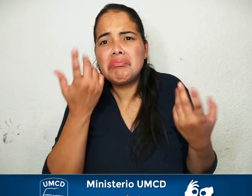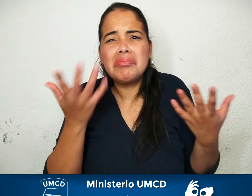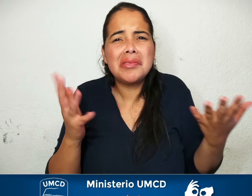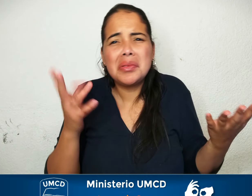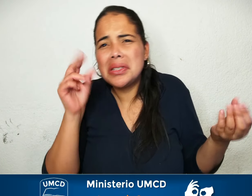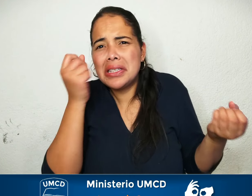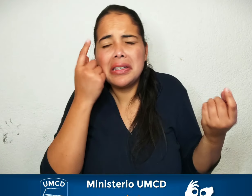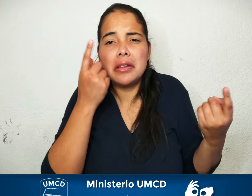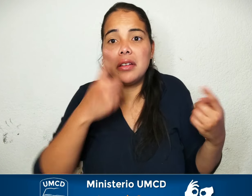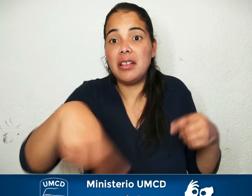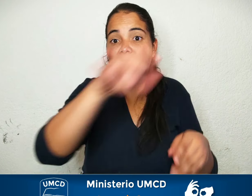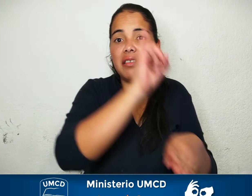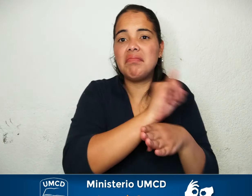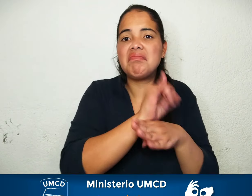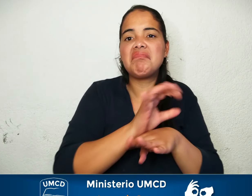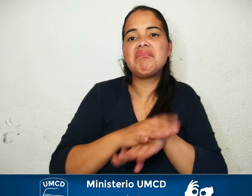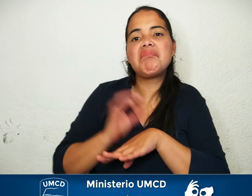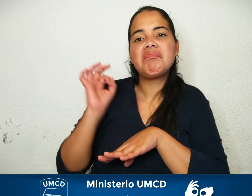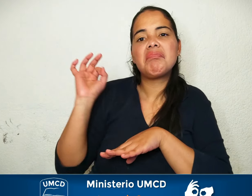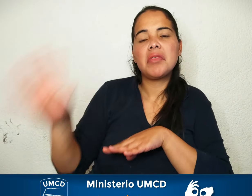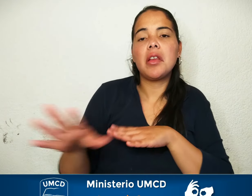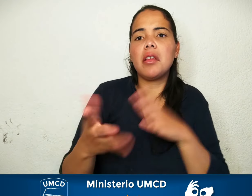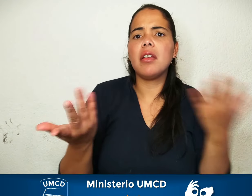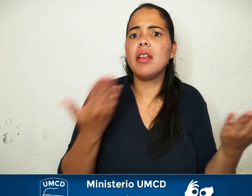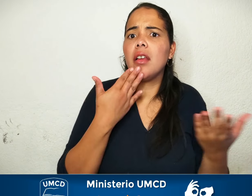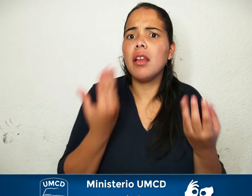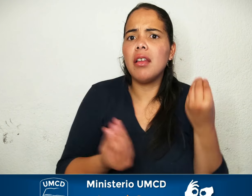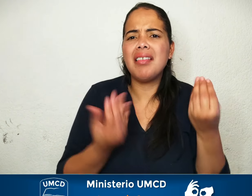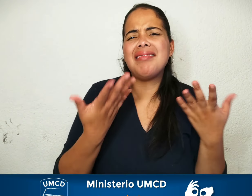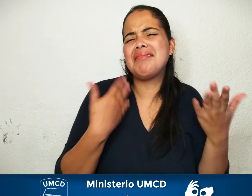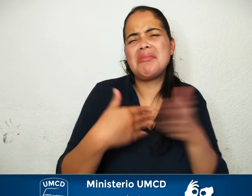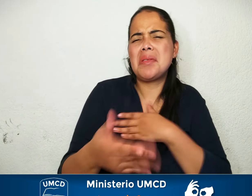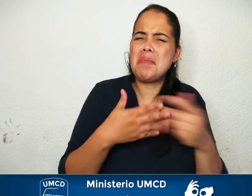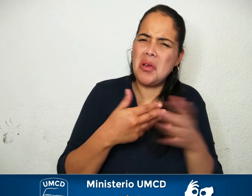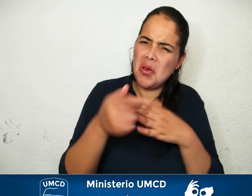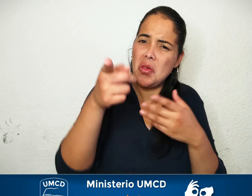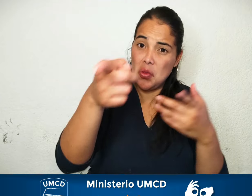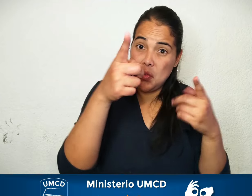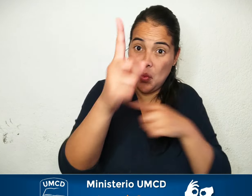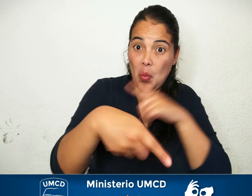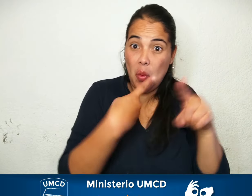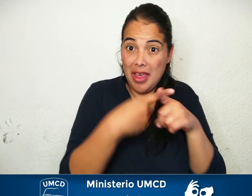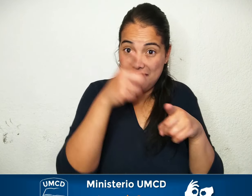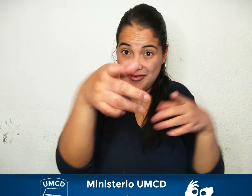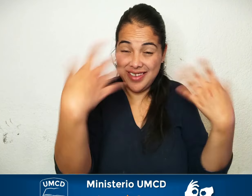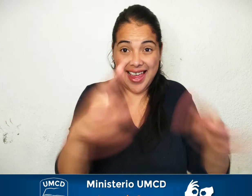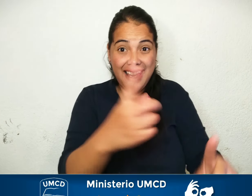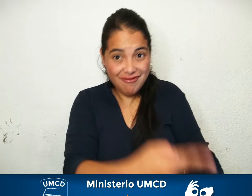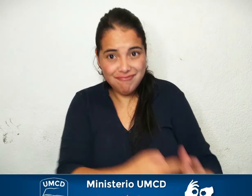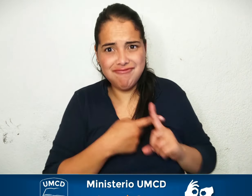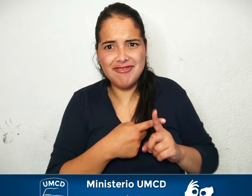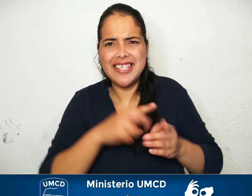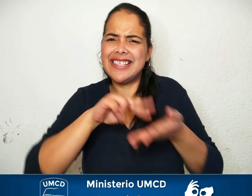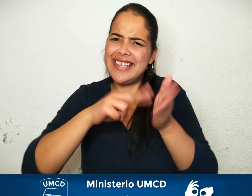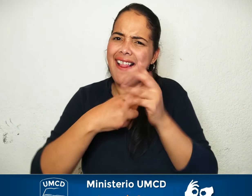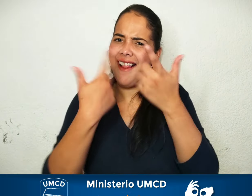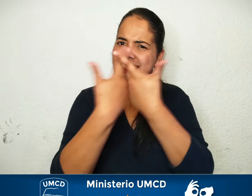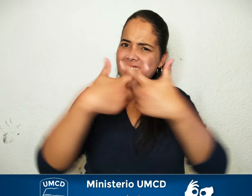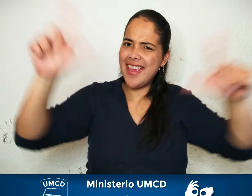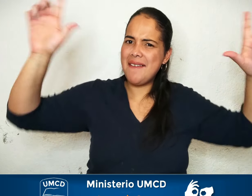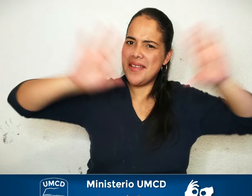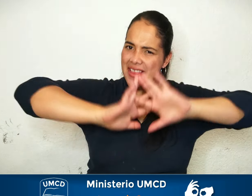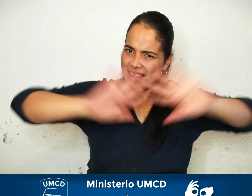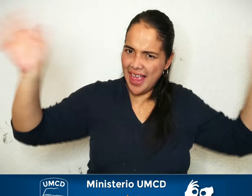habían ciertas cosas que bajo la libertad que tenían en Cristo no afectaba su vida ni su relación con Dios.